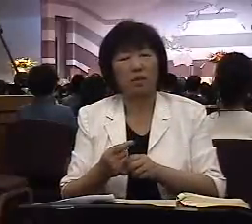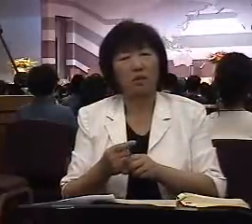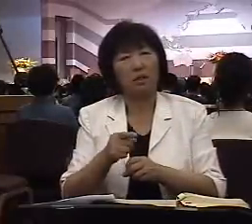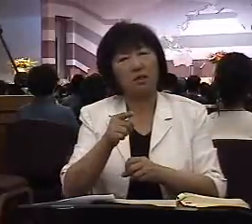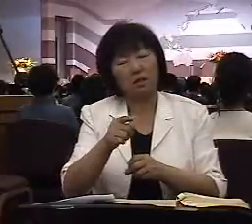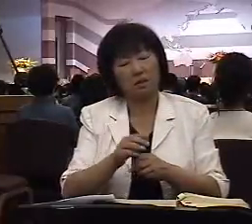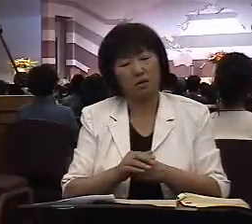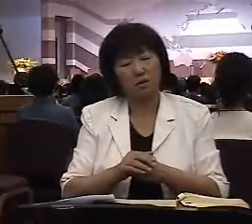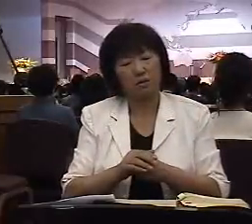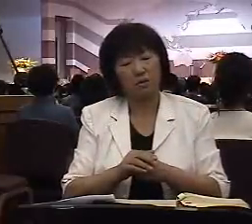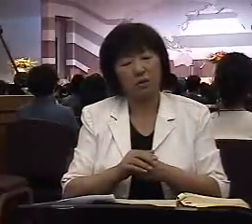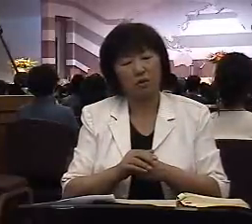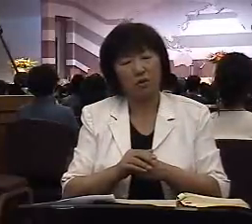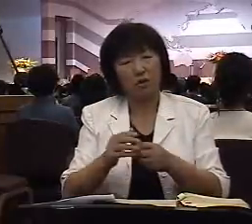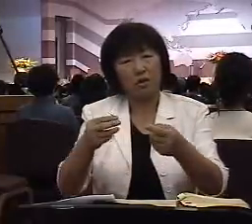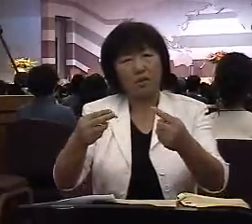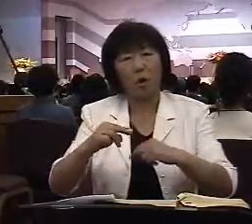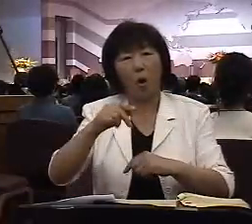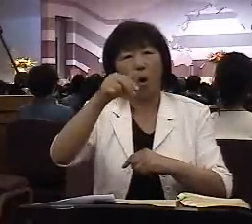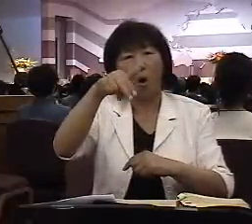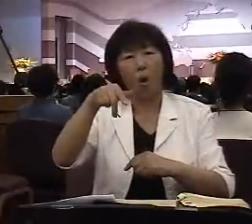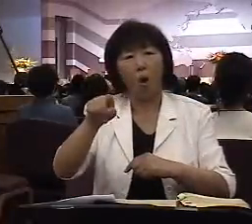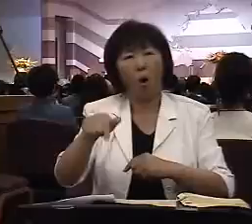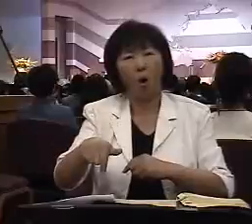이것을 우리가 적용할 수가 있습니다.